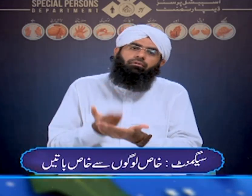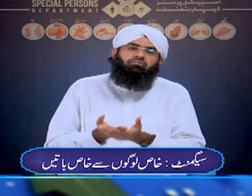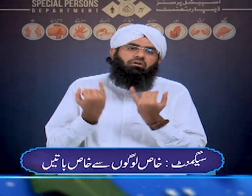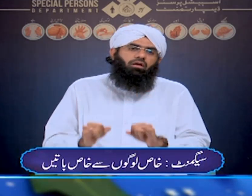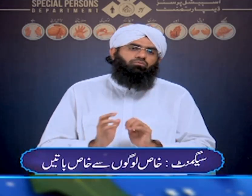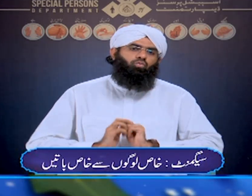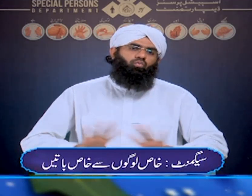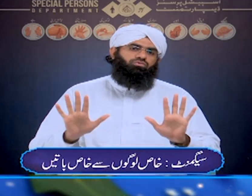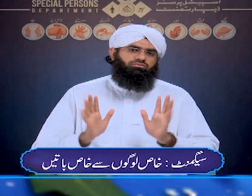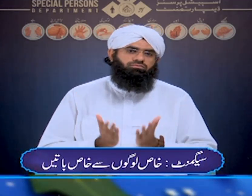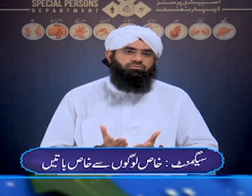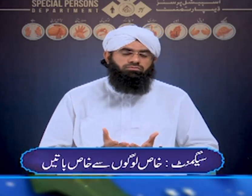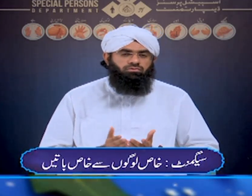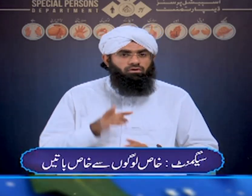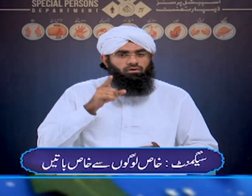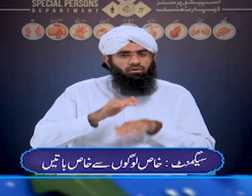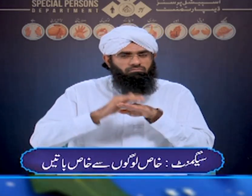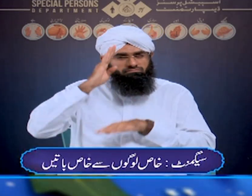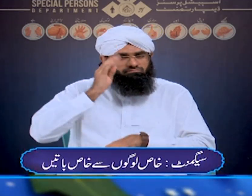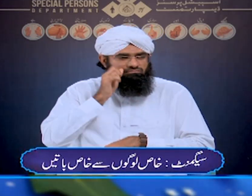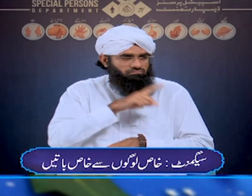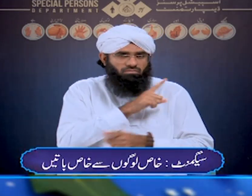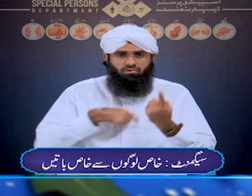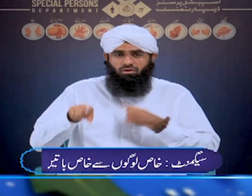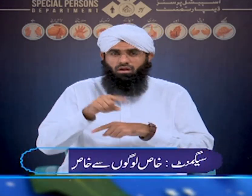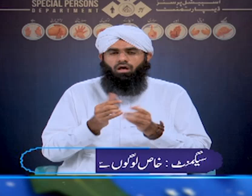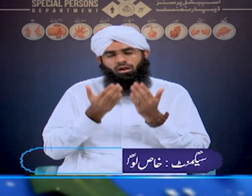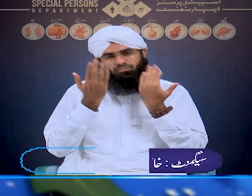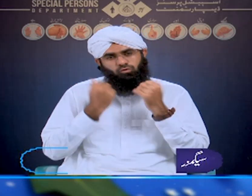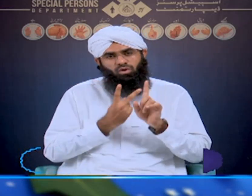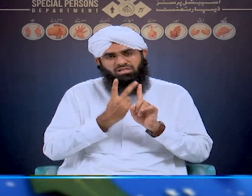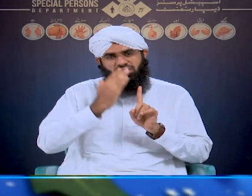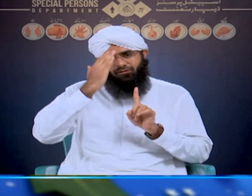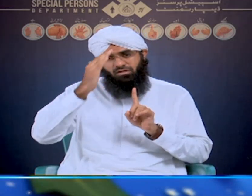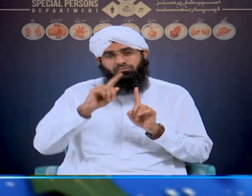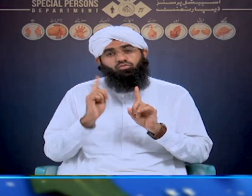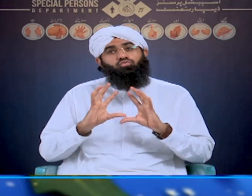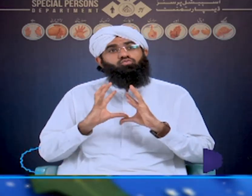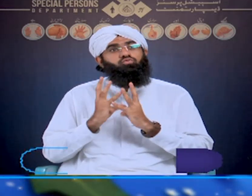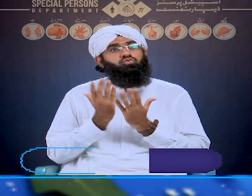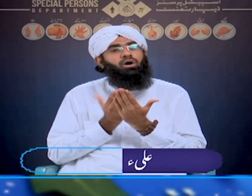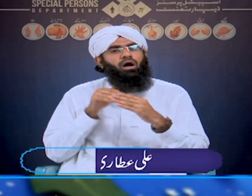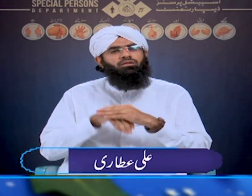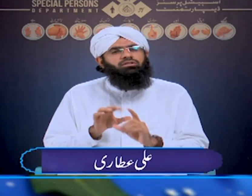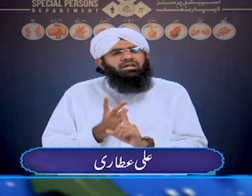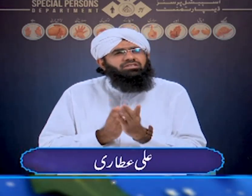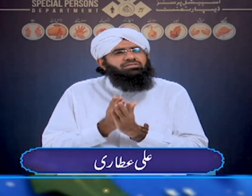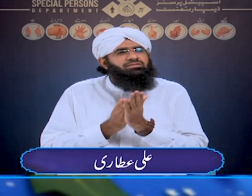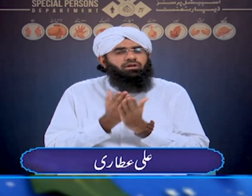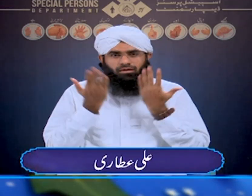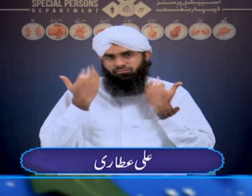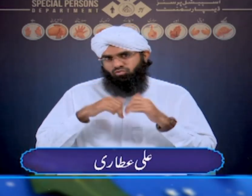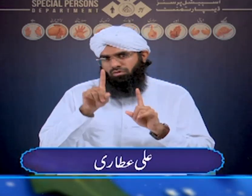کر دیتی ہے. میرے میچھر پیارے اسلامی بھائی, الحمدللہ تبلیغ قرآن و سنت کی عالمگیر غیر سیاسی تحریک دعوت اسلامی کی